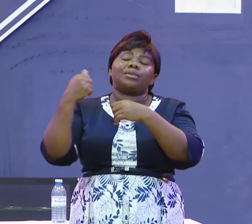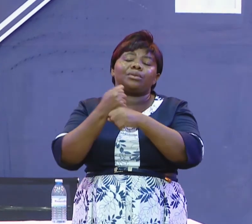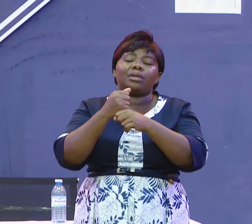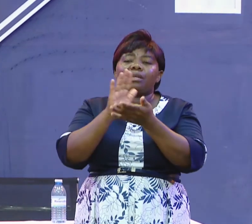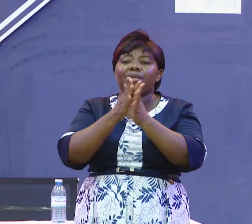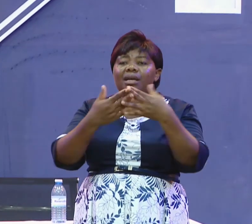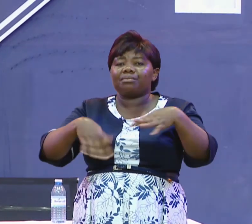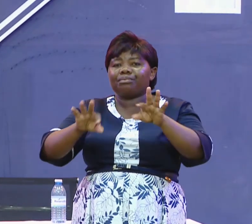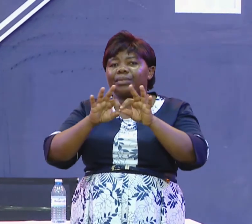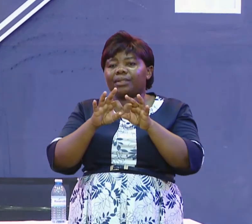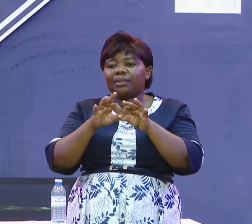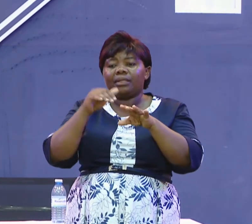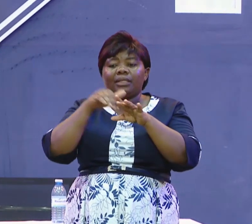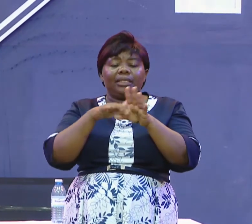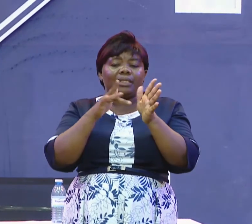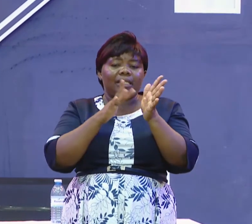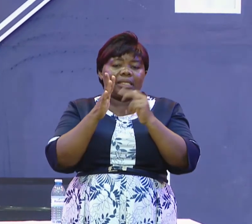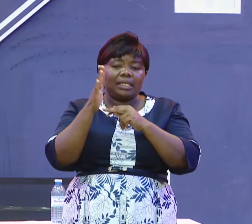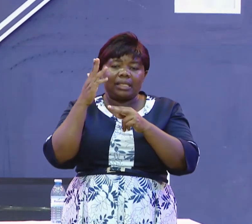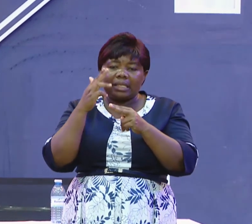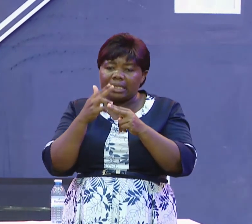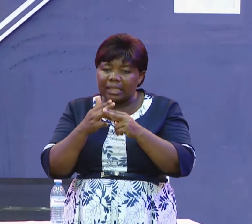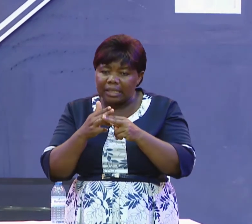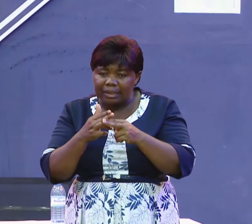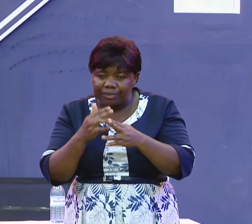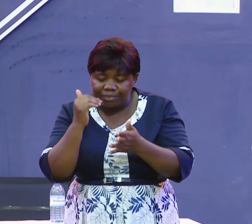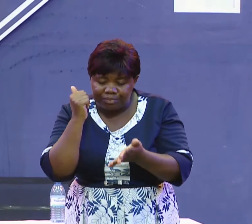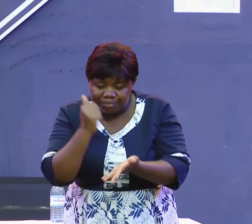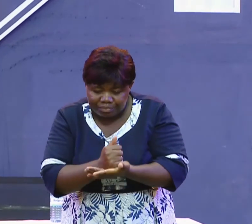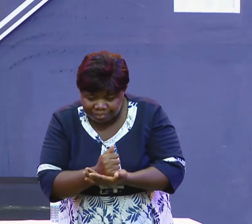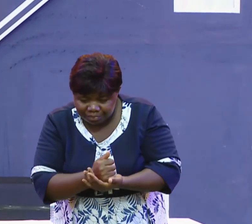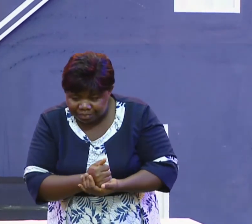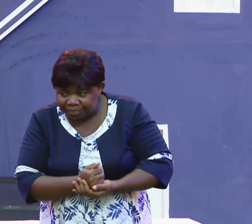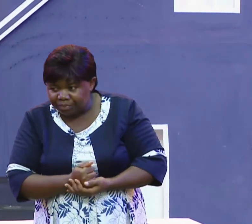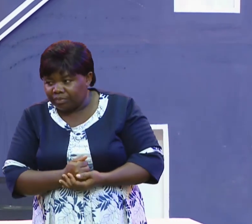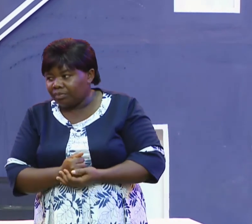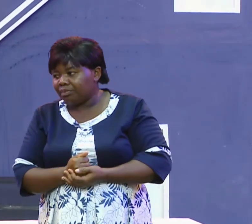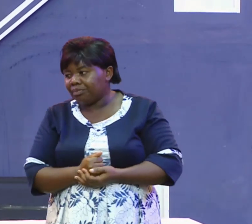mugaso. Mbere wa mugaso. Mulinye lya Yesu. Mulinye lya Yesu. Amen. Amen.